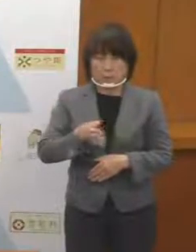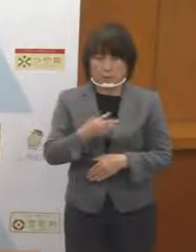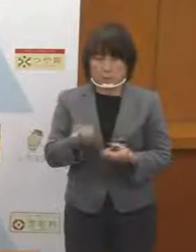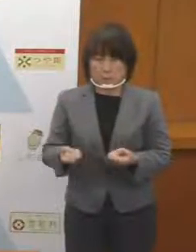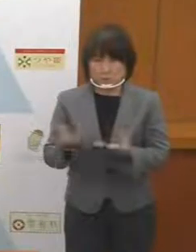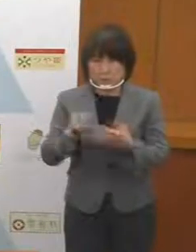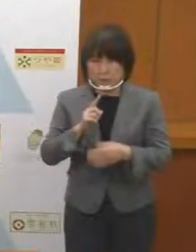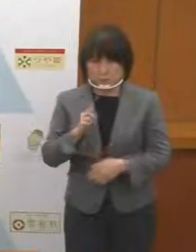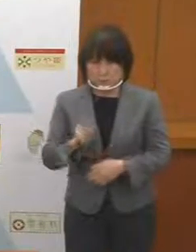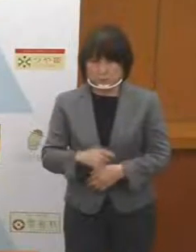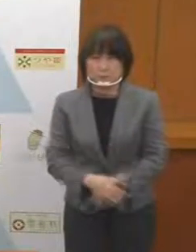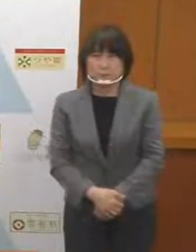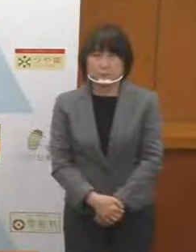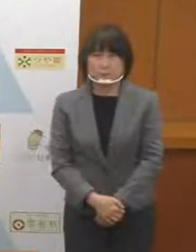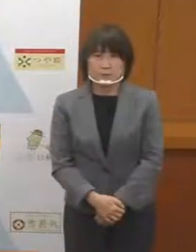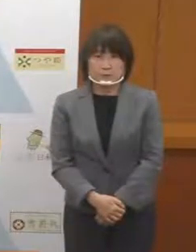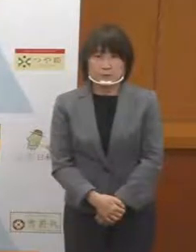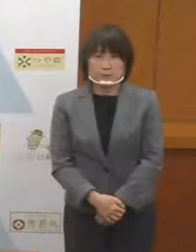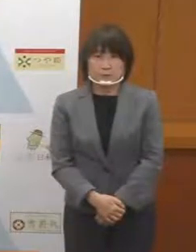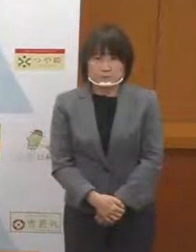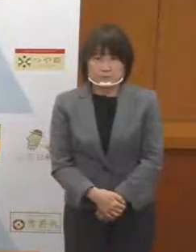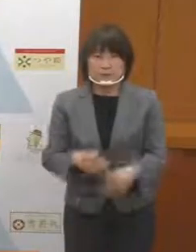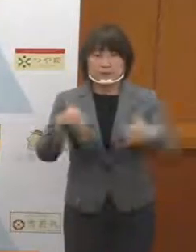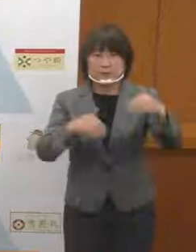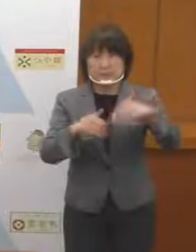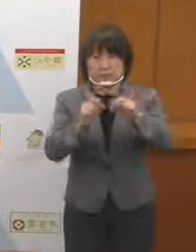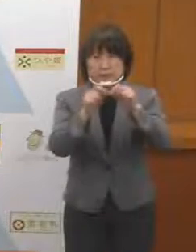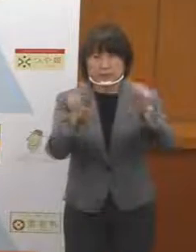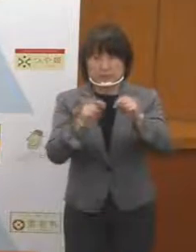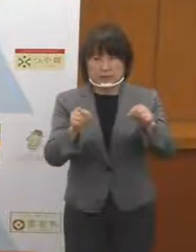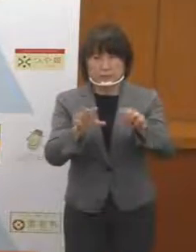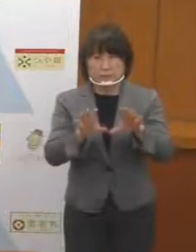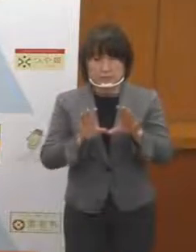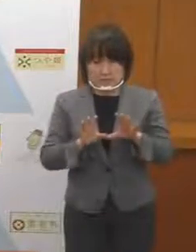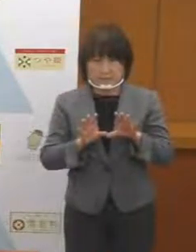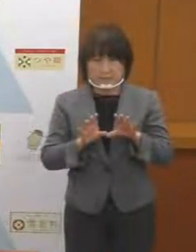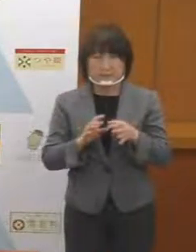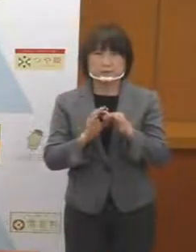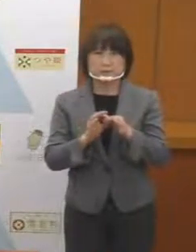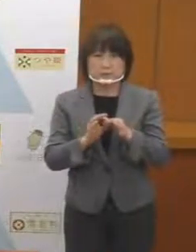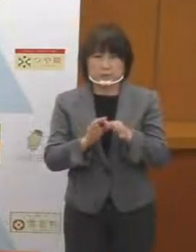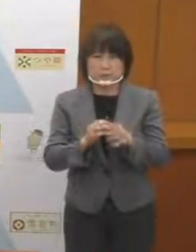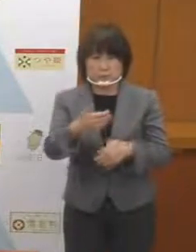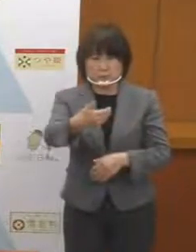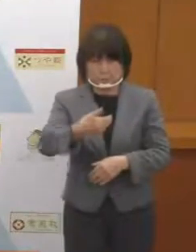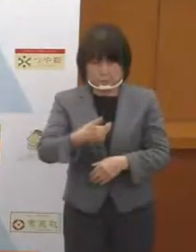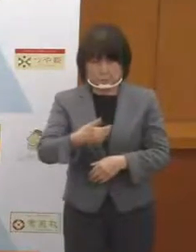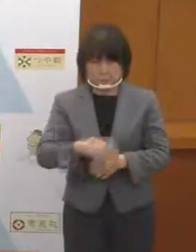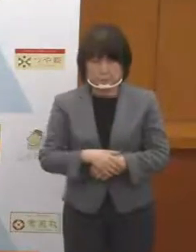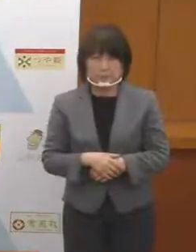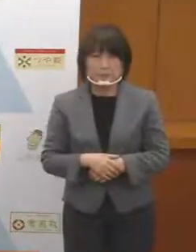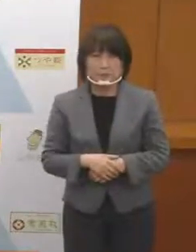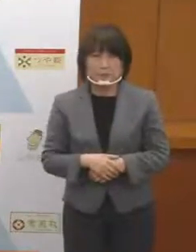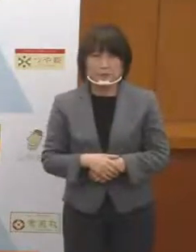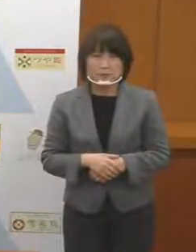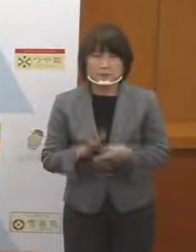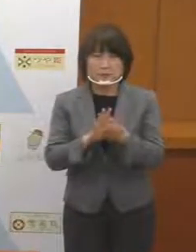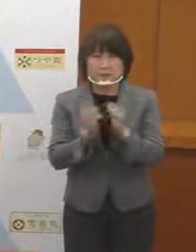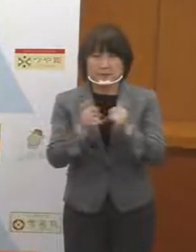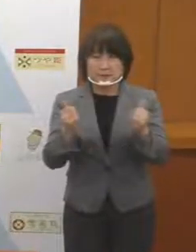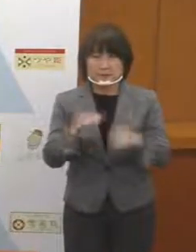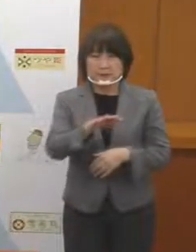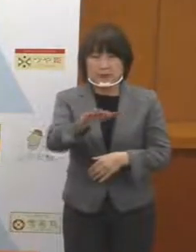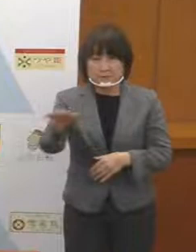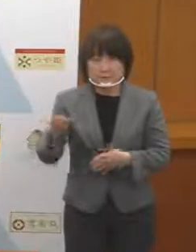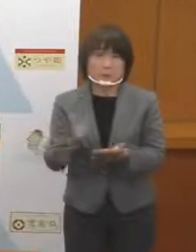お祝いを申し上げます選挙結果についての受け止めというを訪ねでありますけれども県民の皆